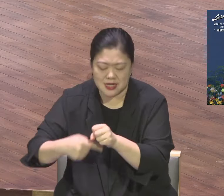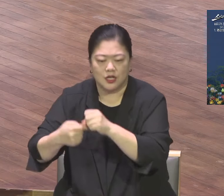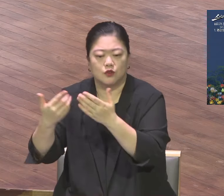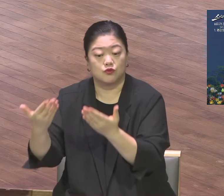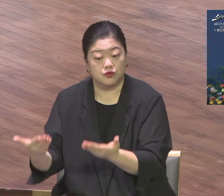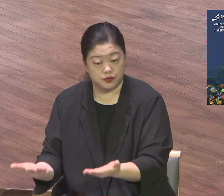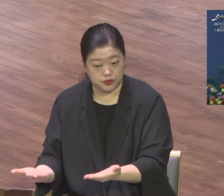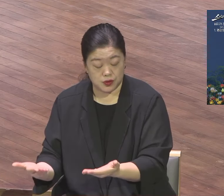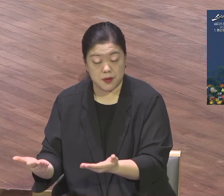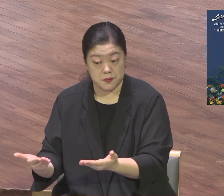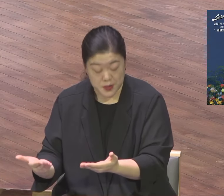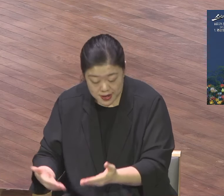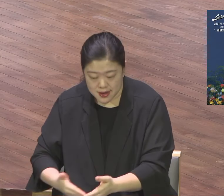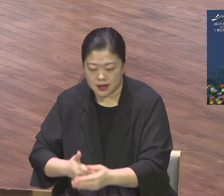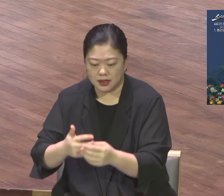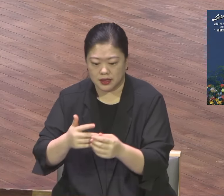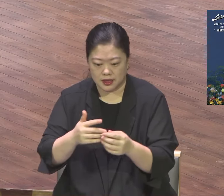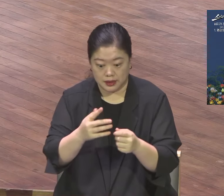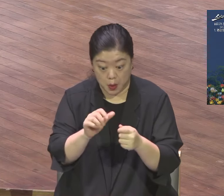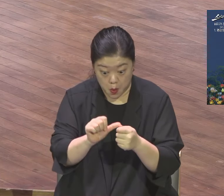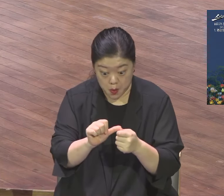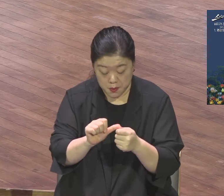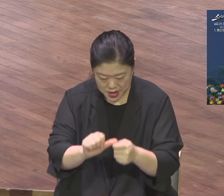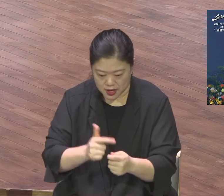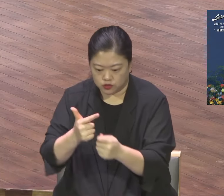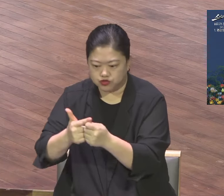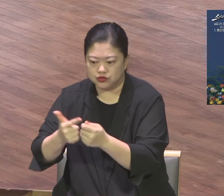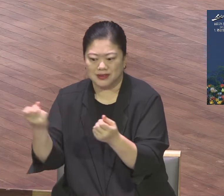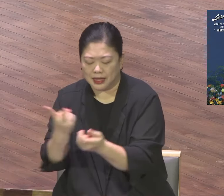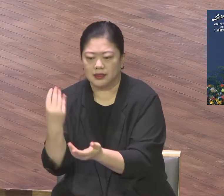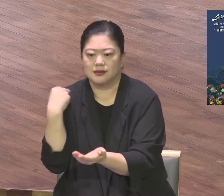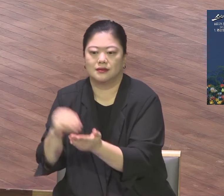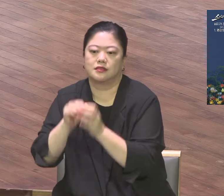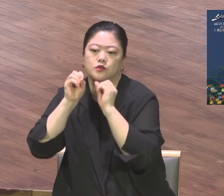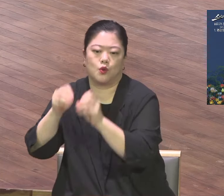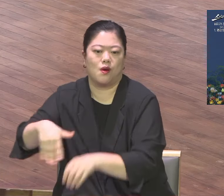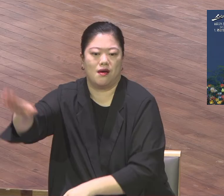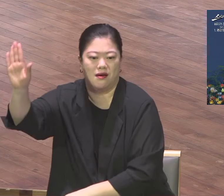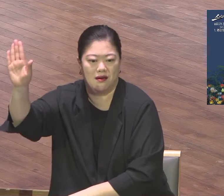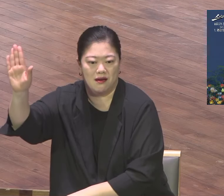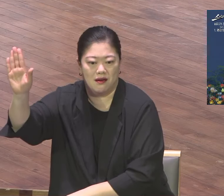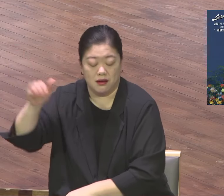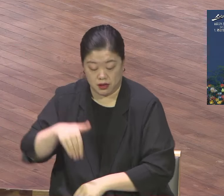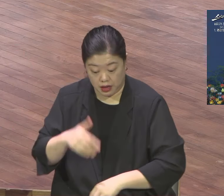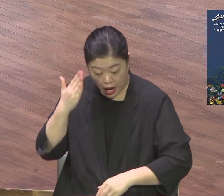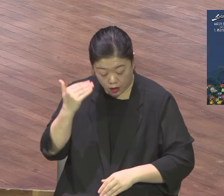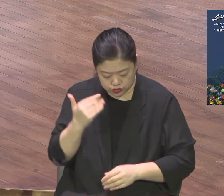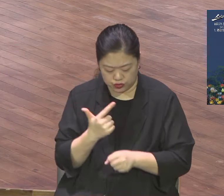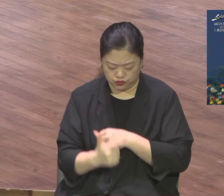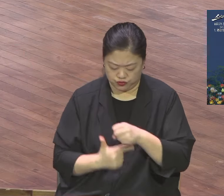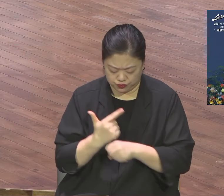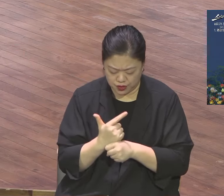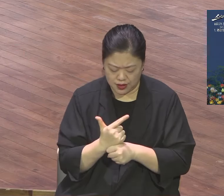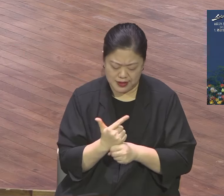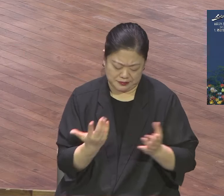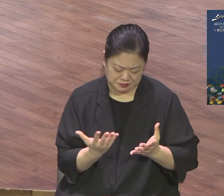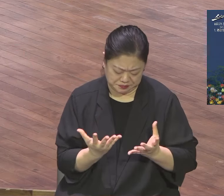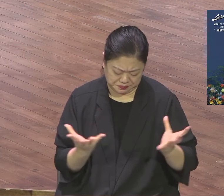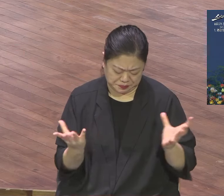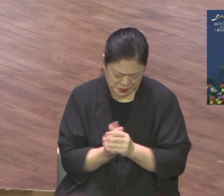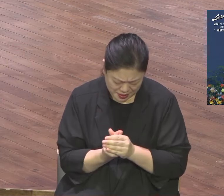바울이 쉰 적이 없습니다. 바울은 안식년이 없습니다. 다메섹 예수님 만나고 순교하는